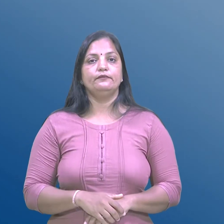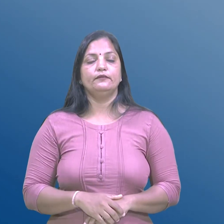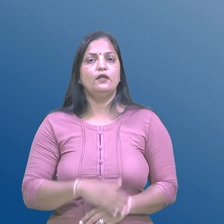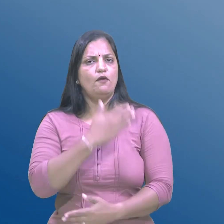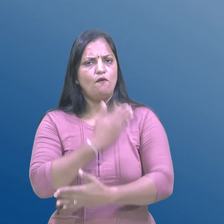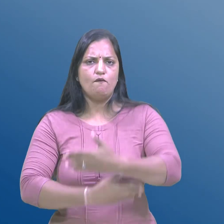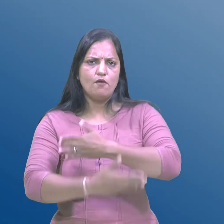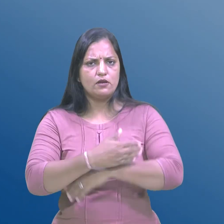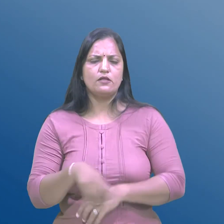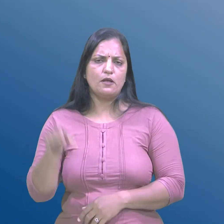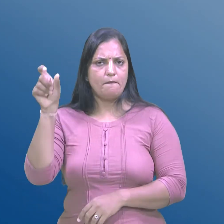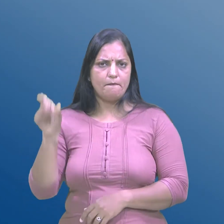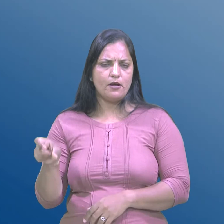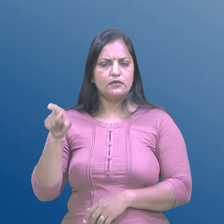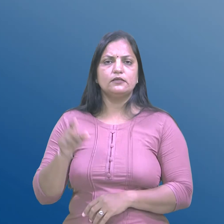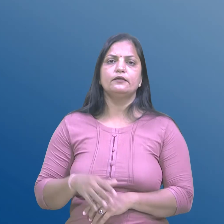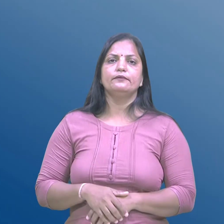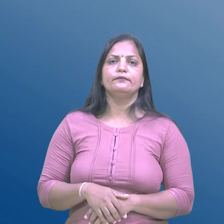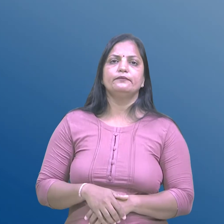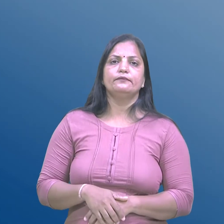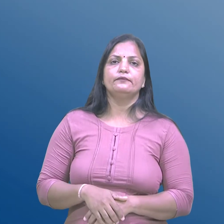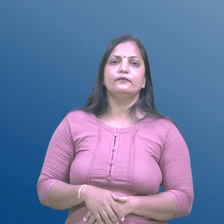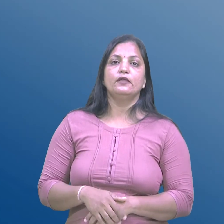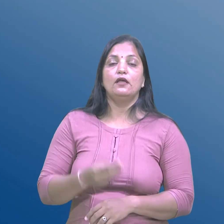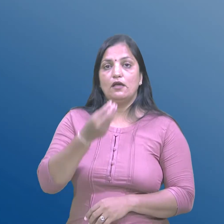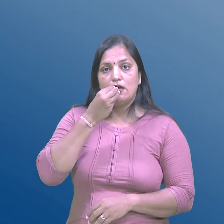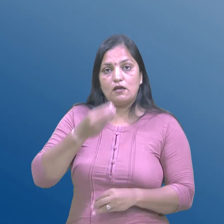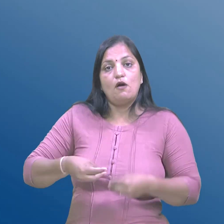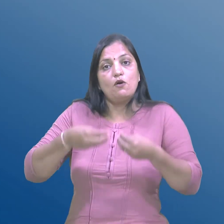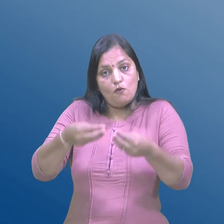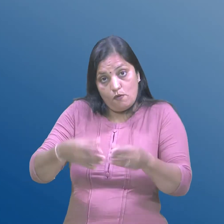વિકલાંગતા ધરાવતી આવી વ્યક્તિને ભરણ પોષણ આપવા માટે.